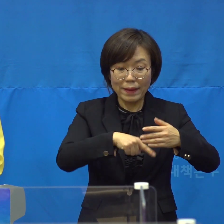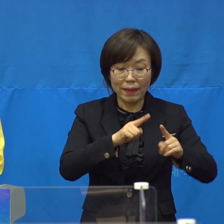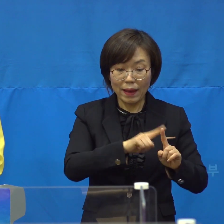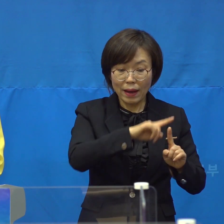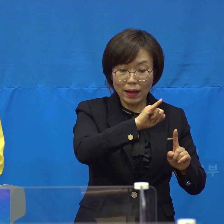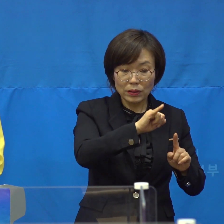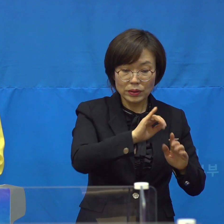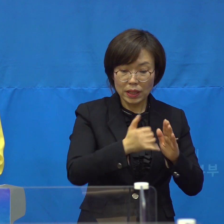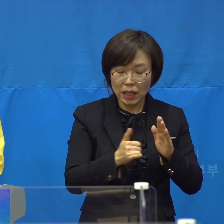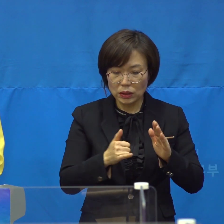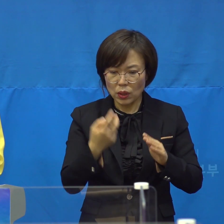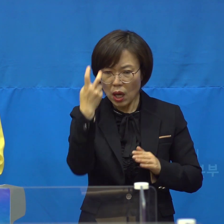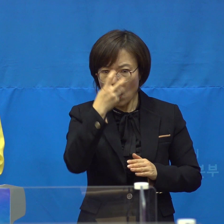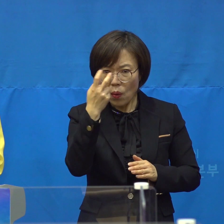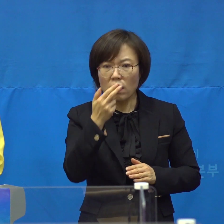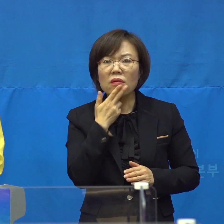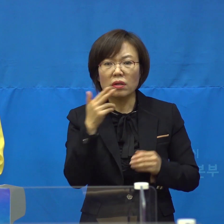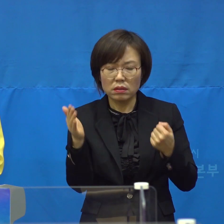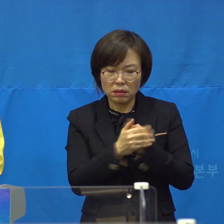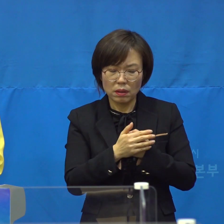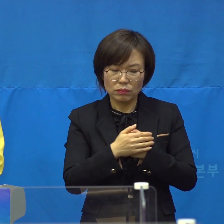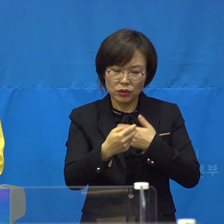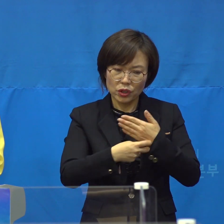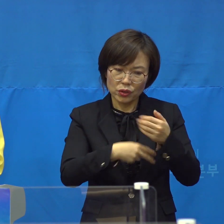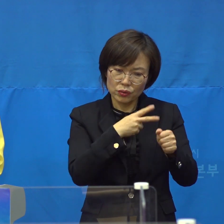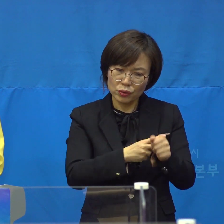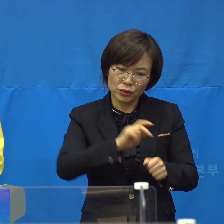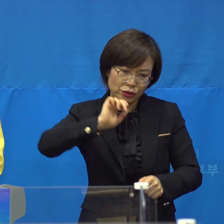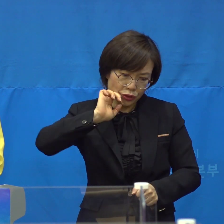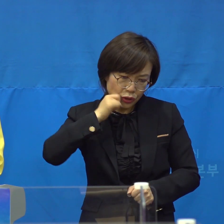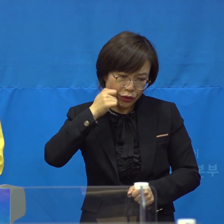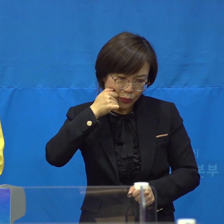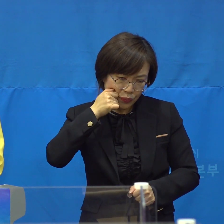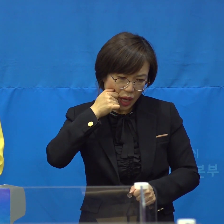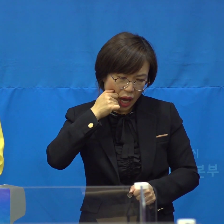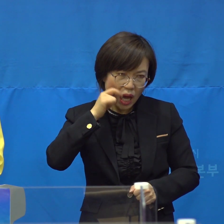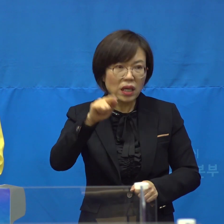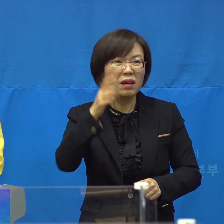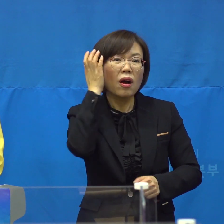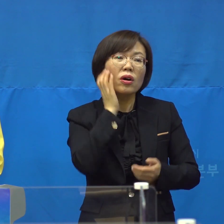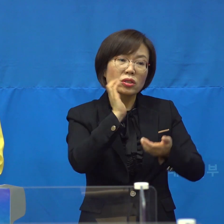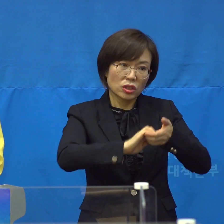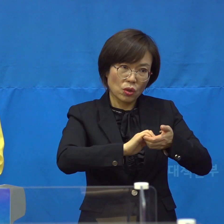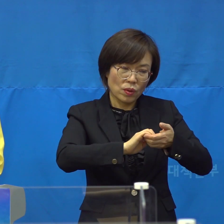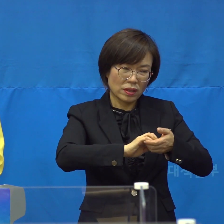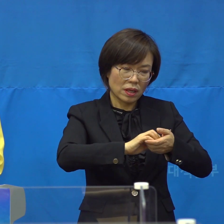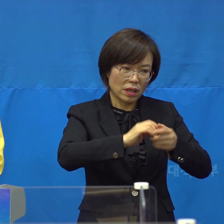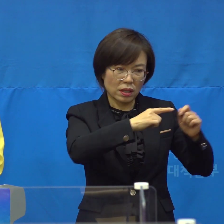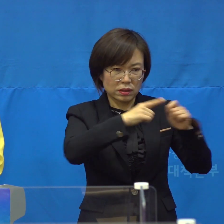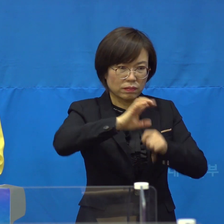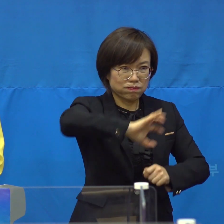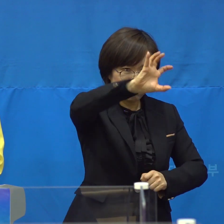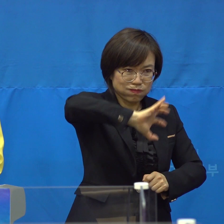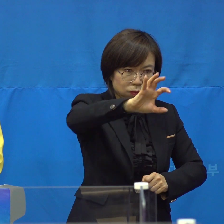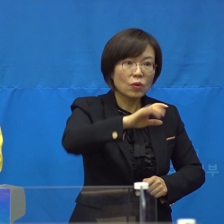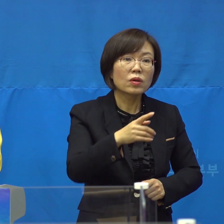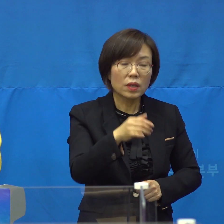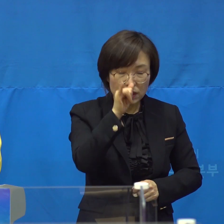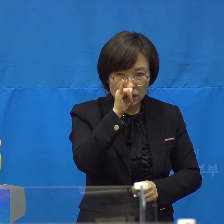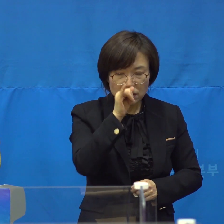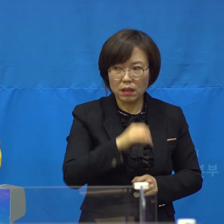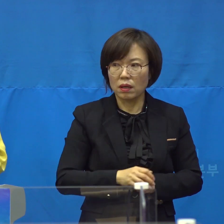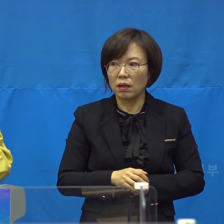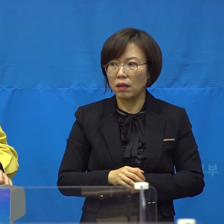가족들이나 이런 분들이 내부 관리가 잘 안 돼서 의료진들이 좀 어려움에 처해 있다 이런 뭐 주장이나 청원을 올린 경우가 간간이 있었잖아요. 그 현황이나 이런 것들